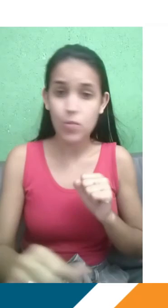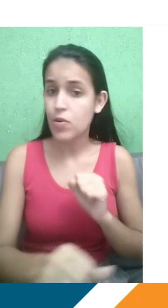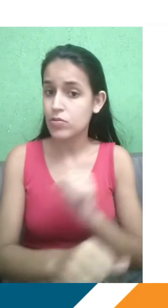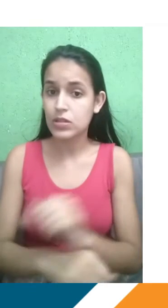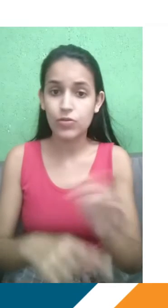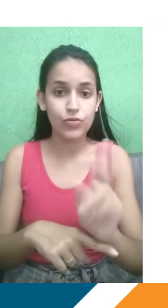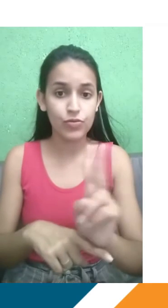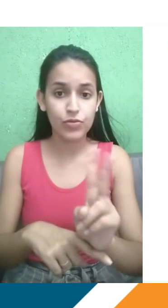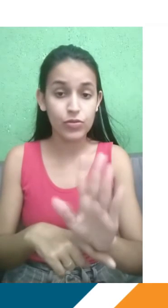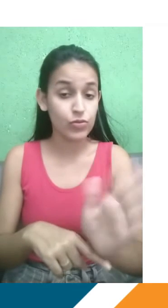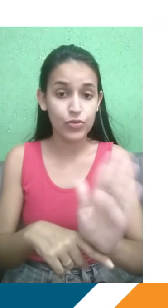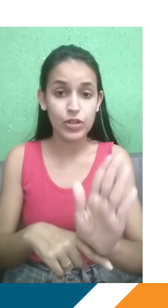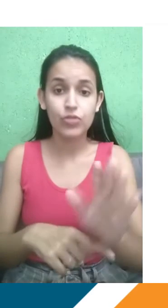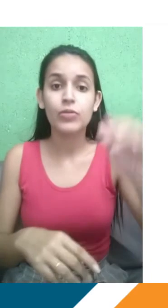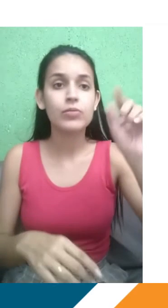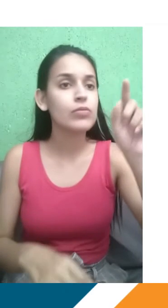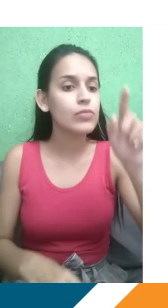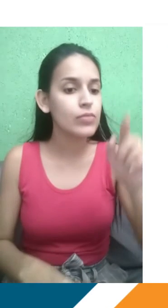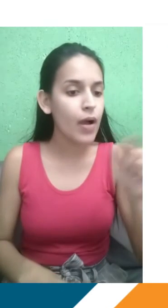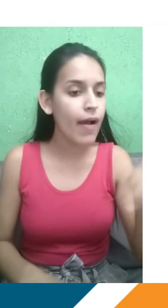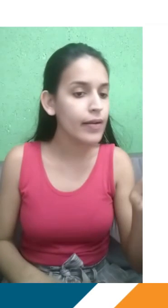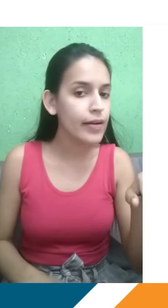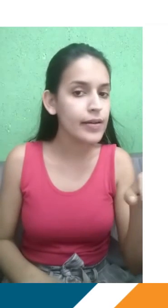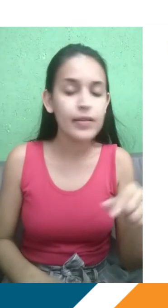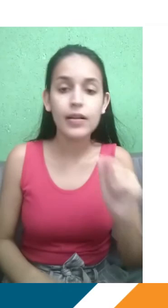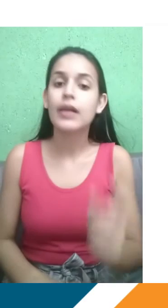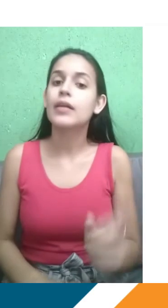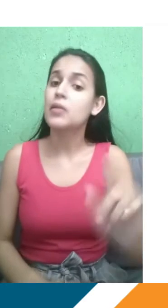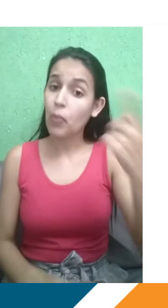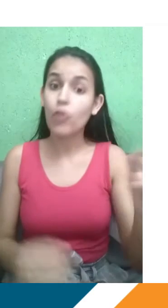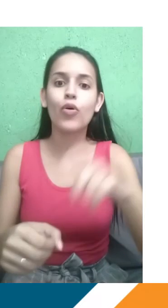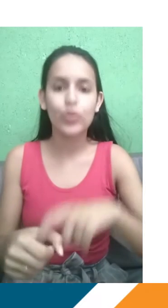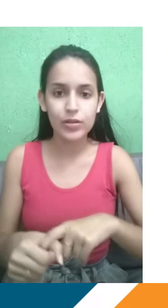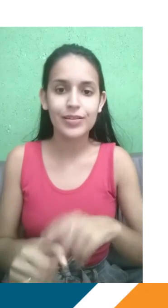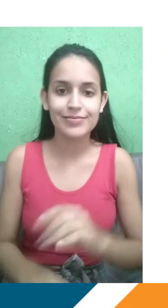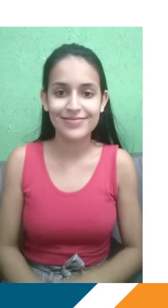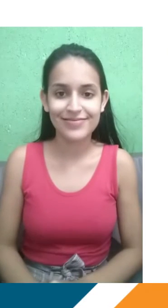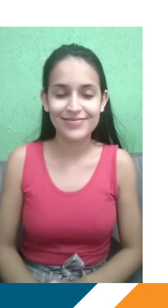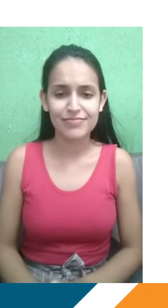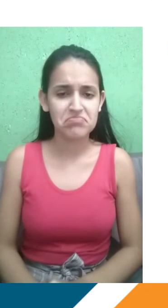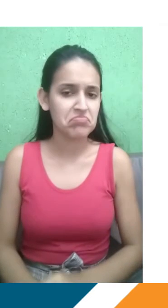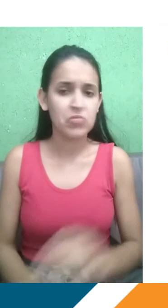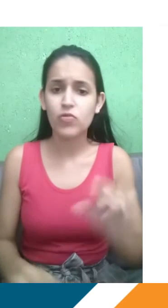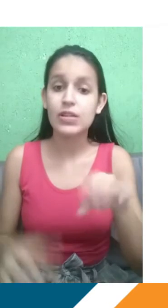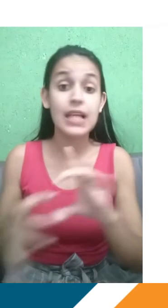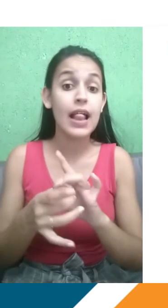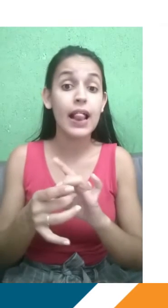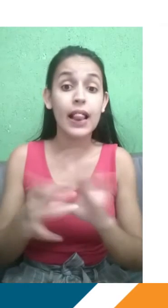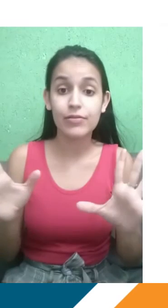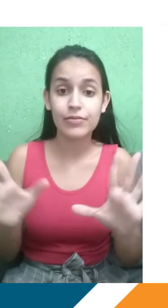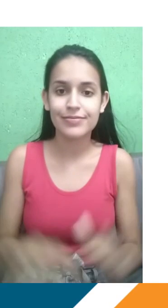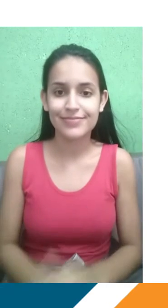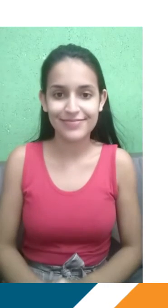Assum preto. Tudo em volta é só beleza, sol de abril, a mata em flor, mas assum